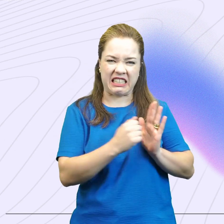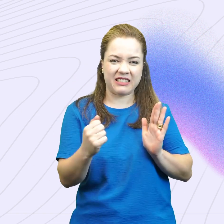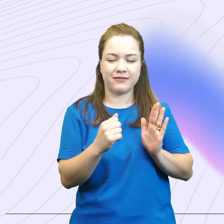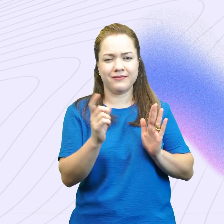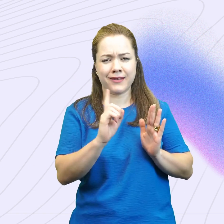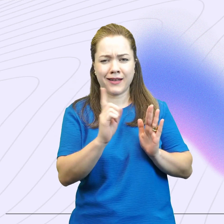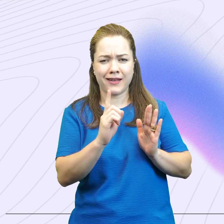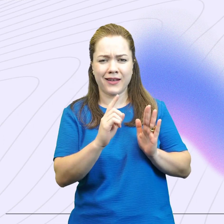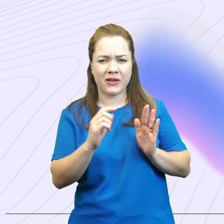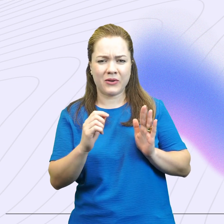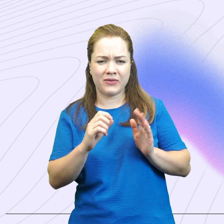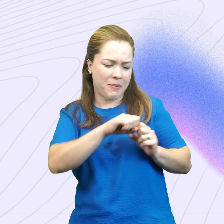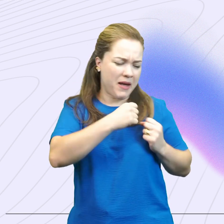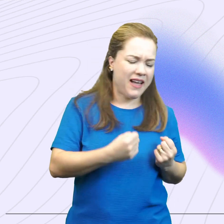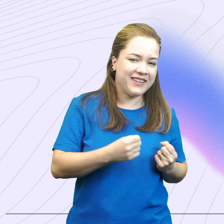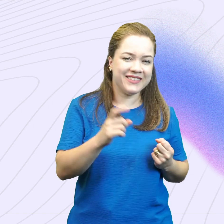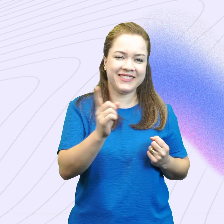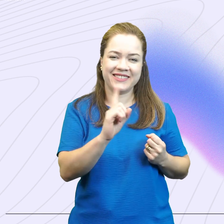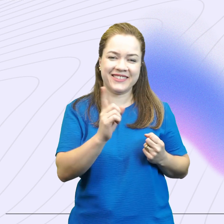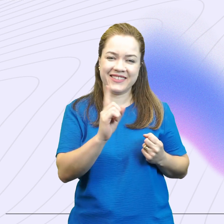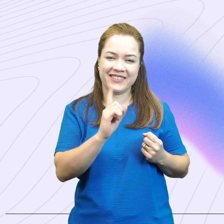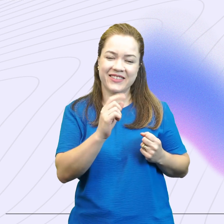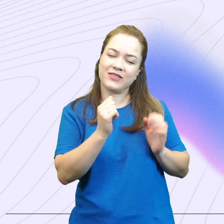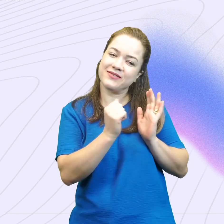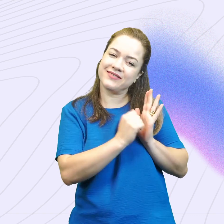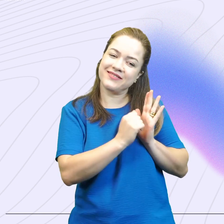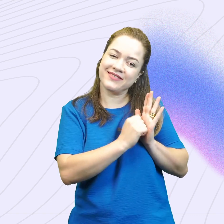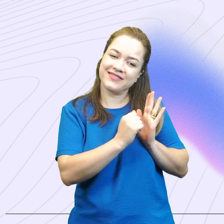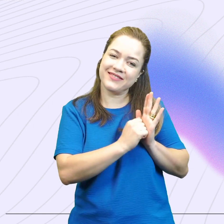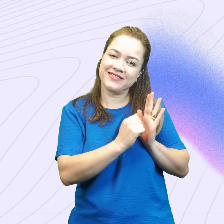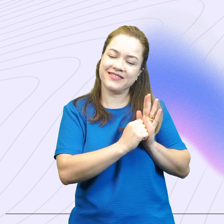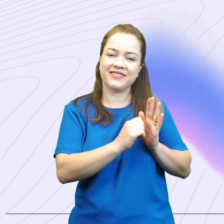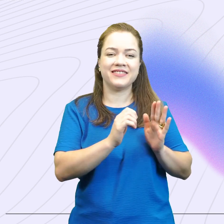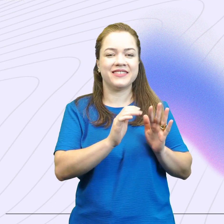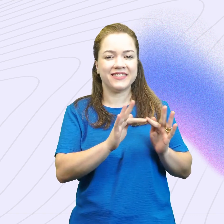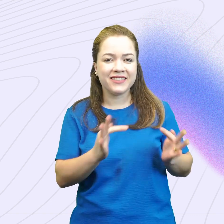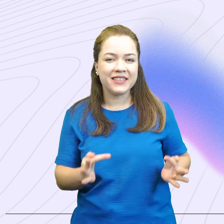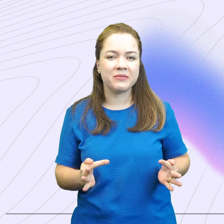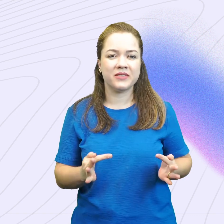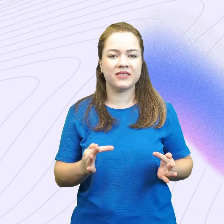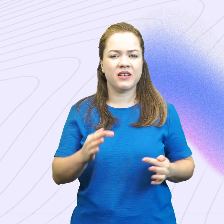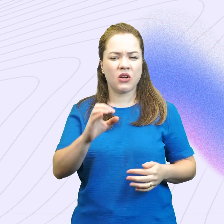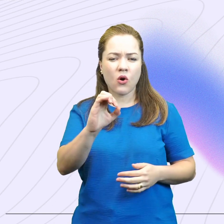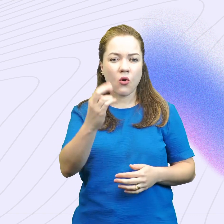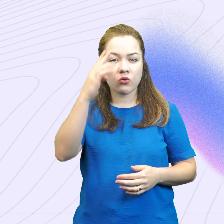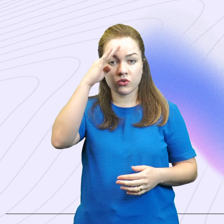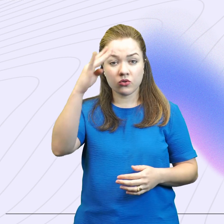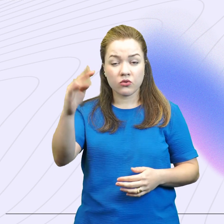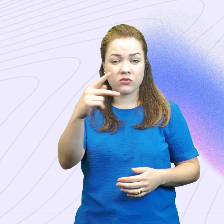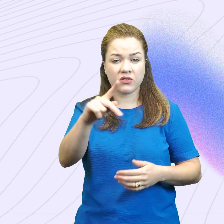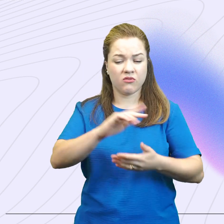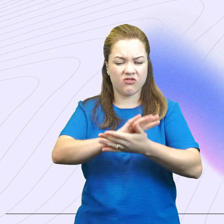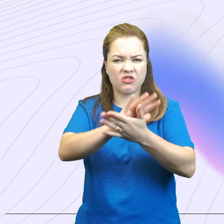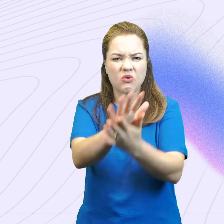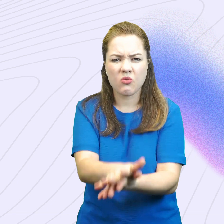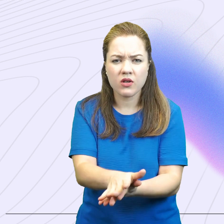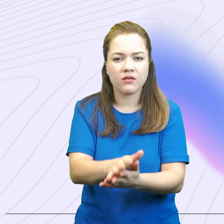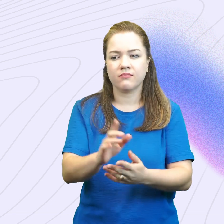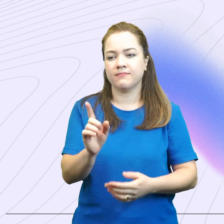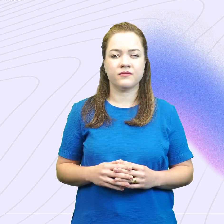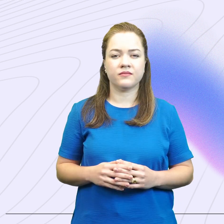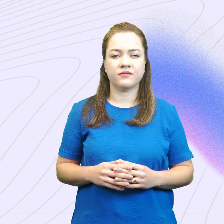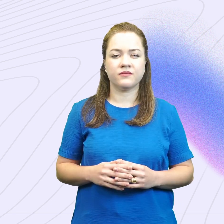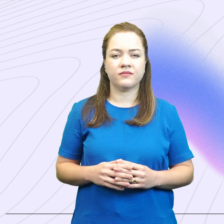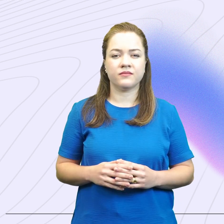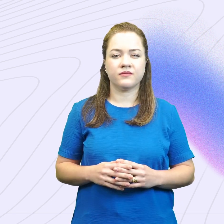chegar querer conquistar com força, querendo chegar destruindo aquilo que você sonha, aquilo que você quer, vai meter o pé, não